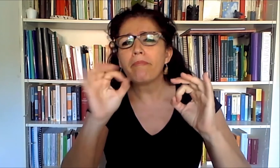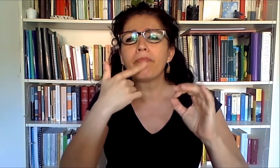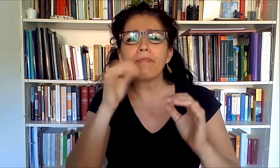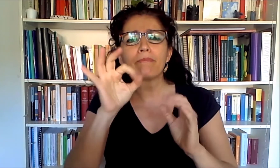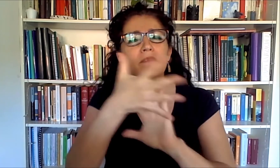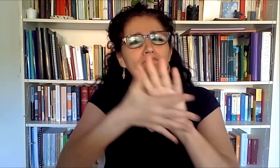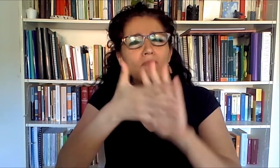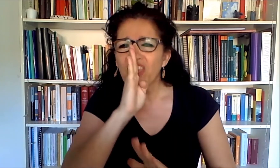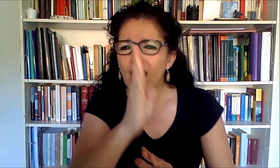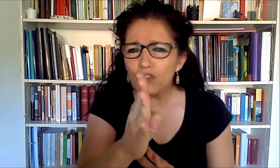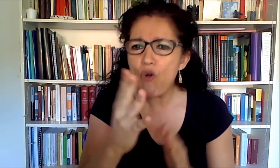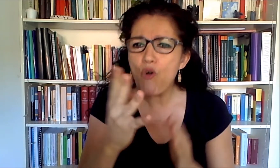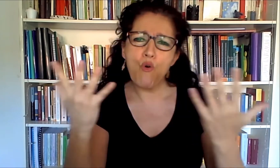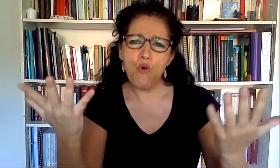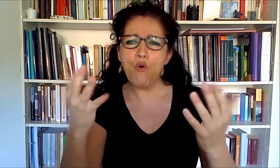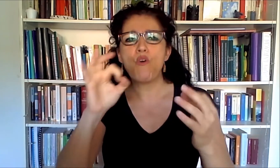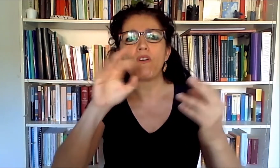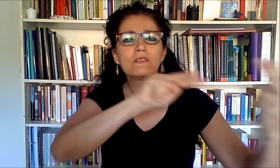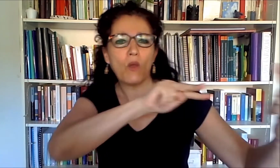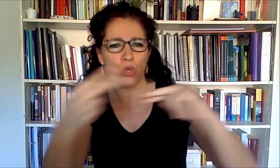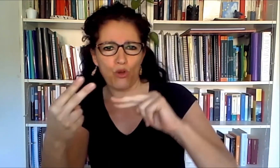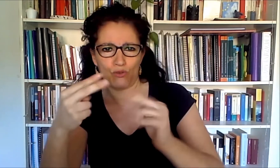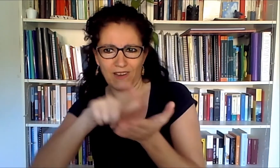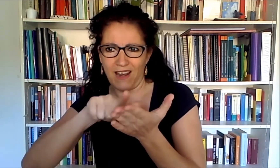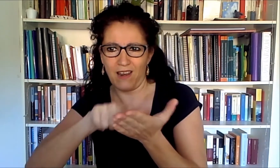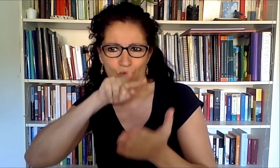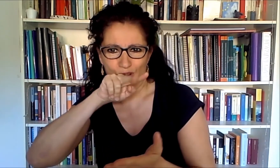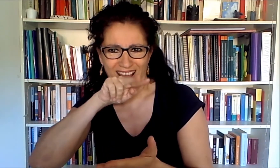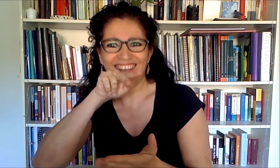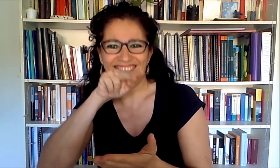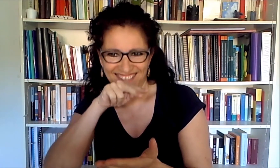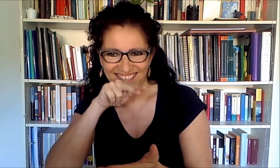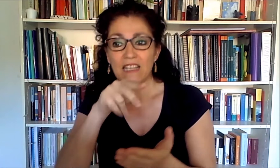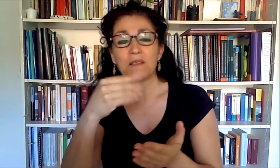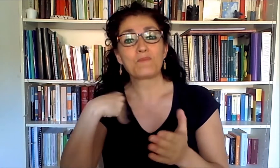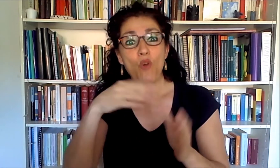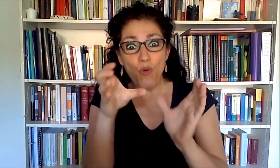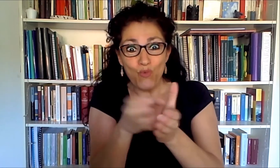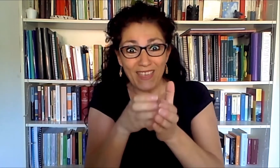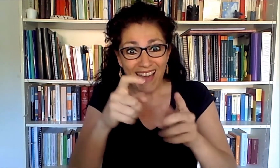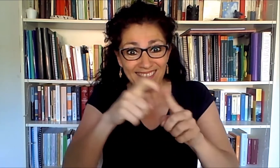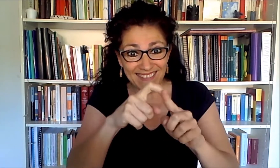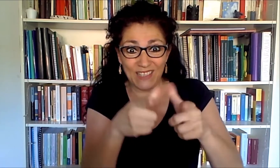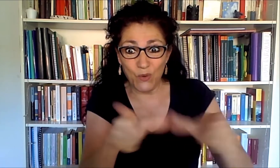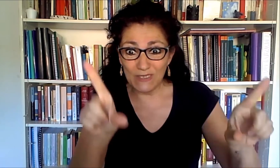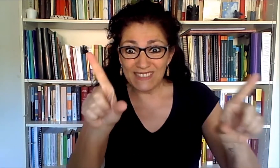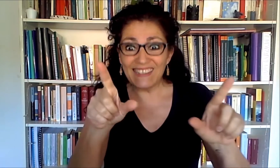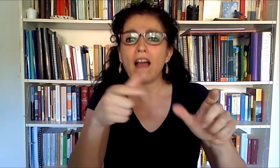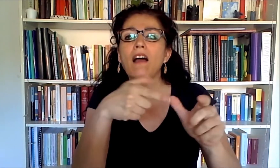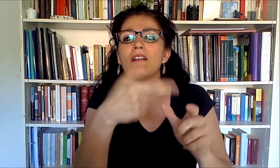La comunidad etnolingüística demanda un mayor número de producciones culturales, artísticas y literarias propias de la